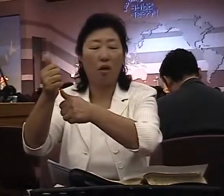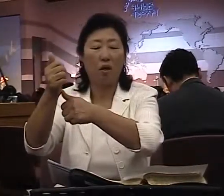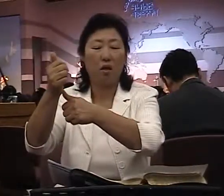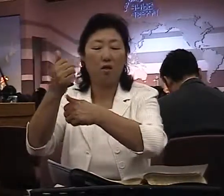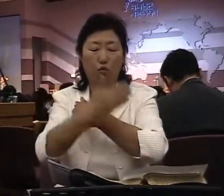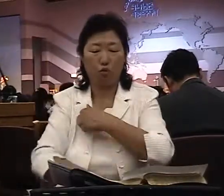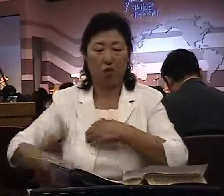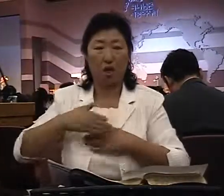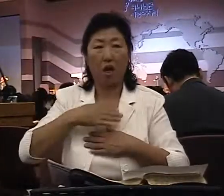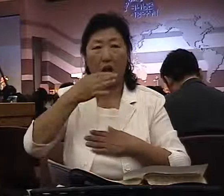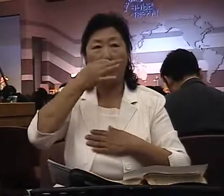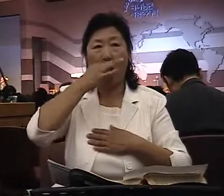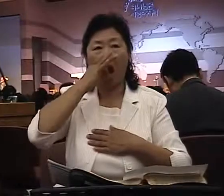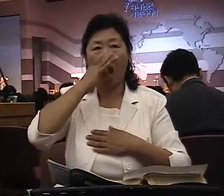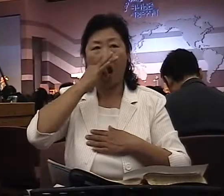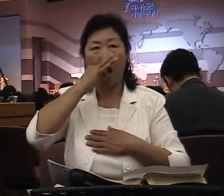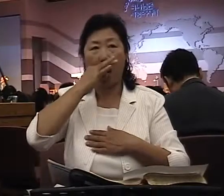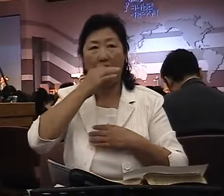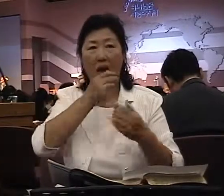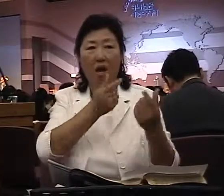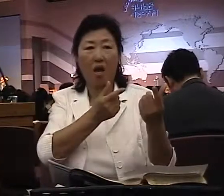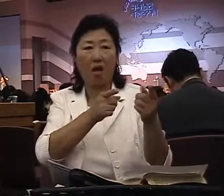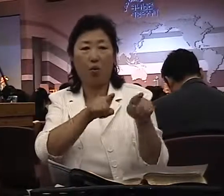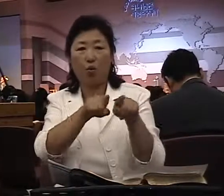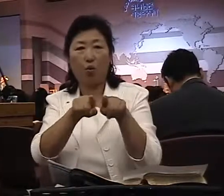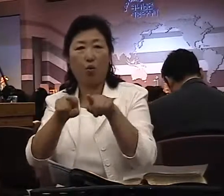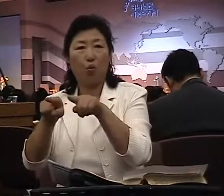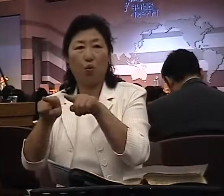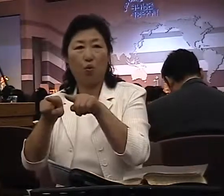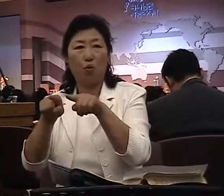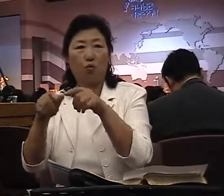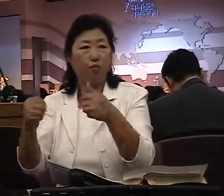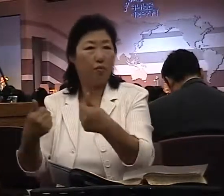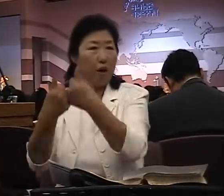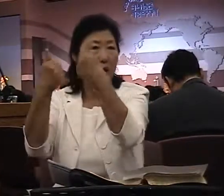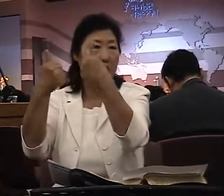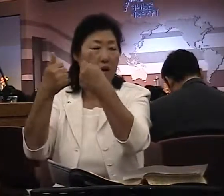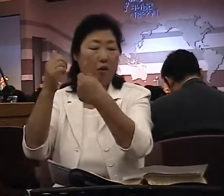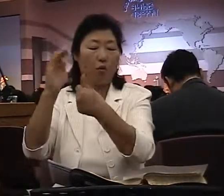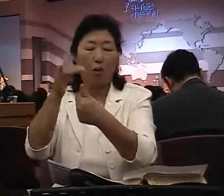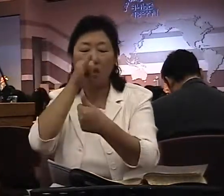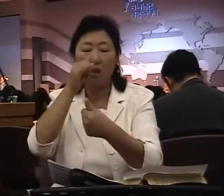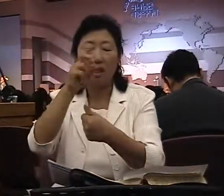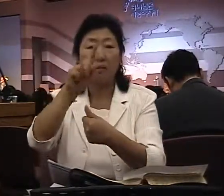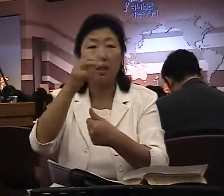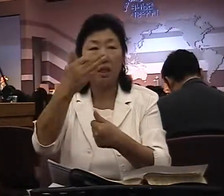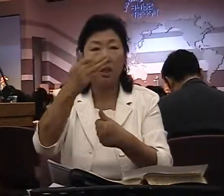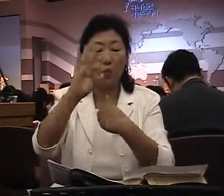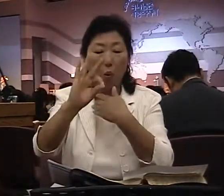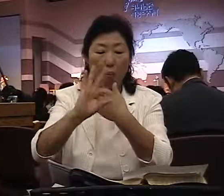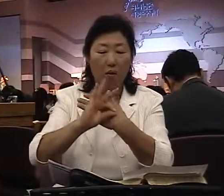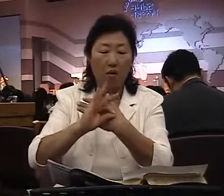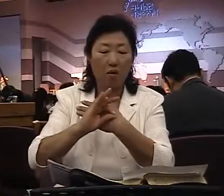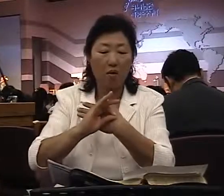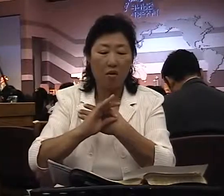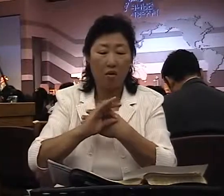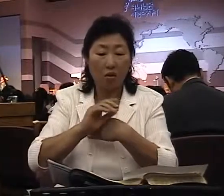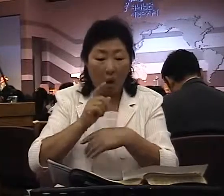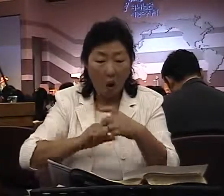삶이 상충되고 있어요. 충돌되고 있어요. 17절에 보면은 조금 더 노골적이죠. 육체의